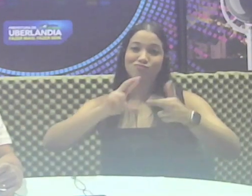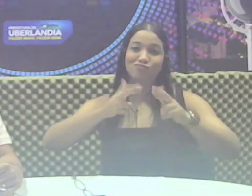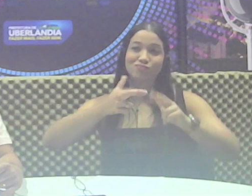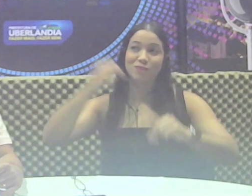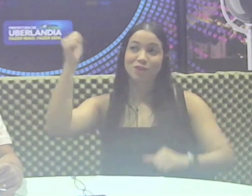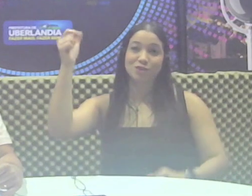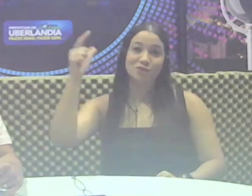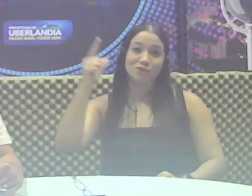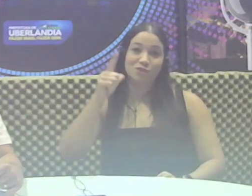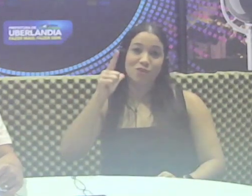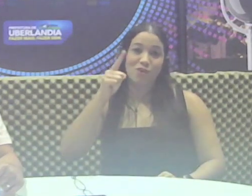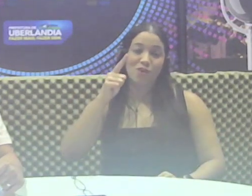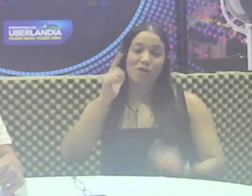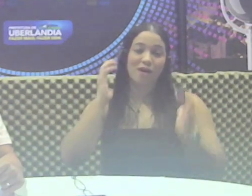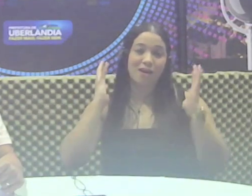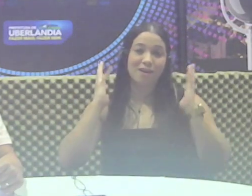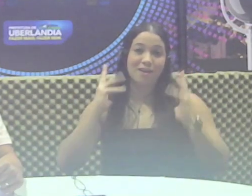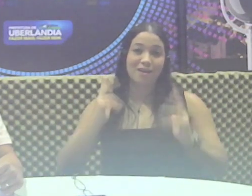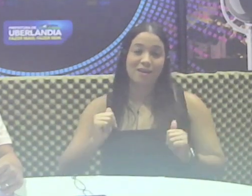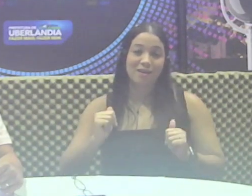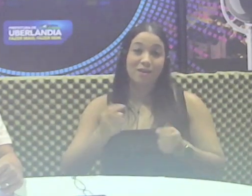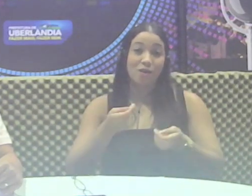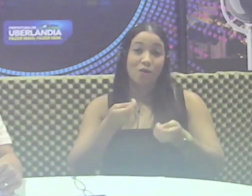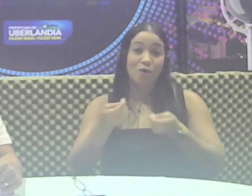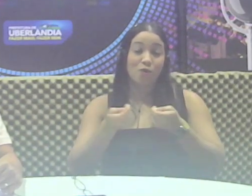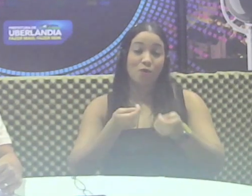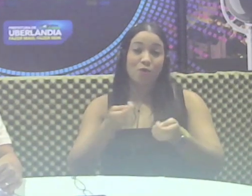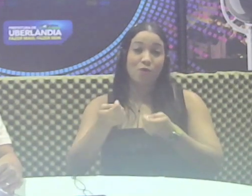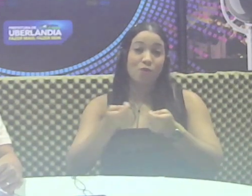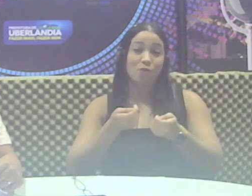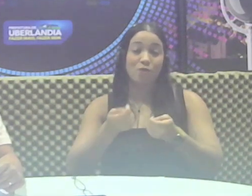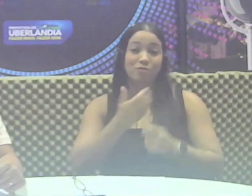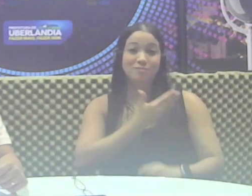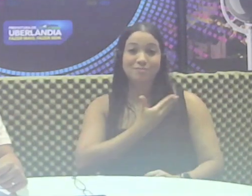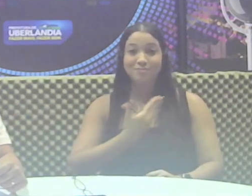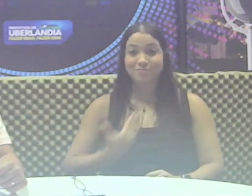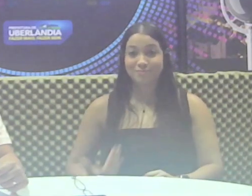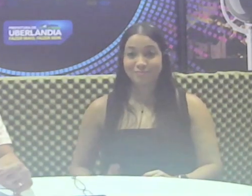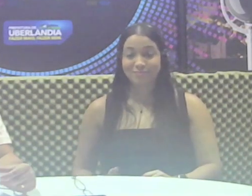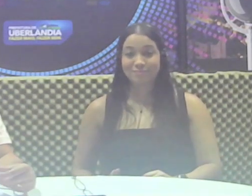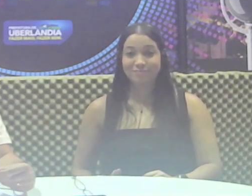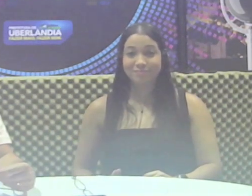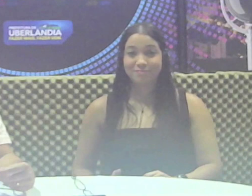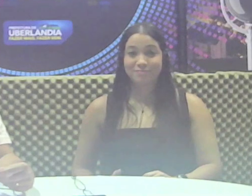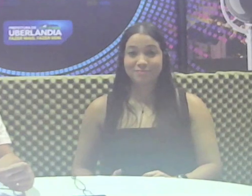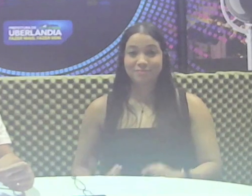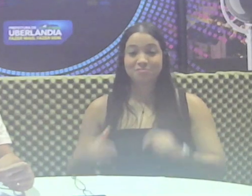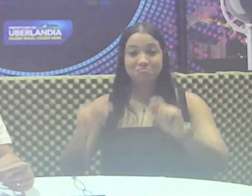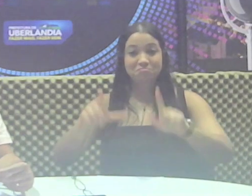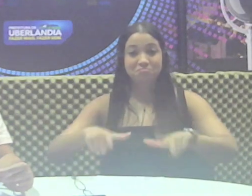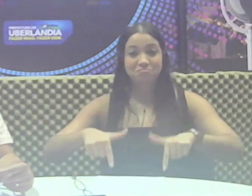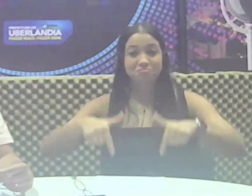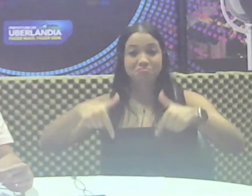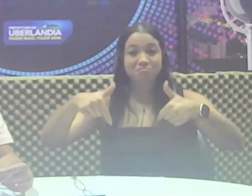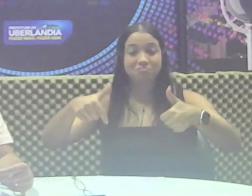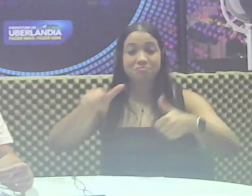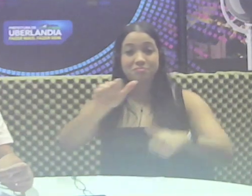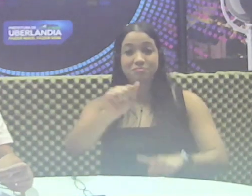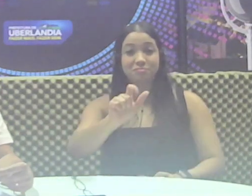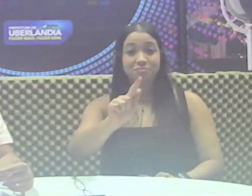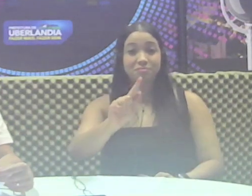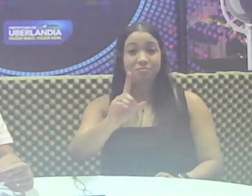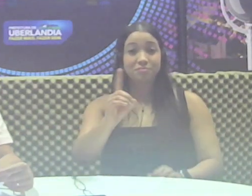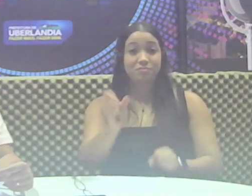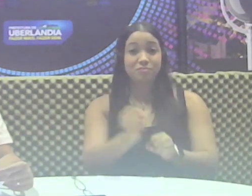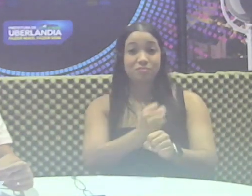renovável, não polui e ainda gera economia aos cofres públicos. A obra foi executada pela AGD